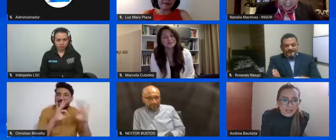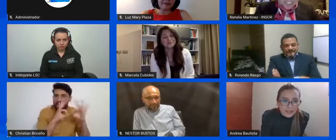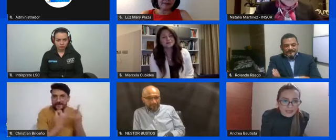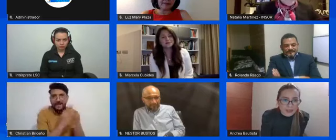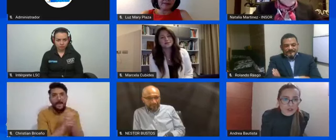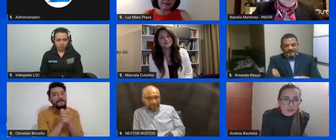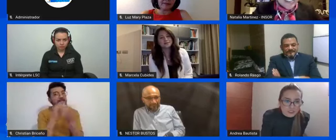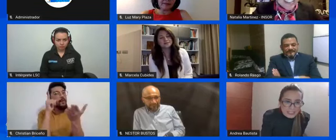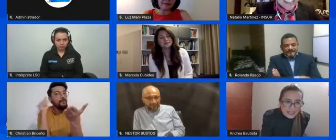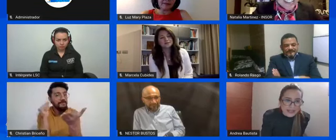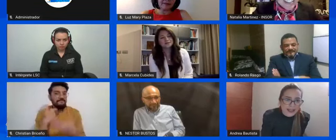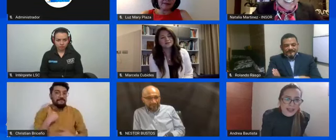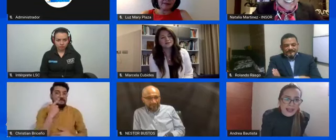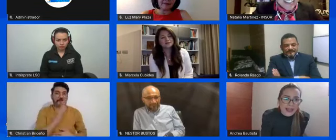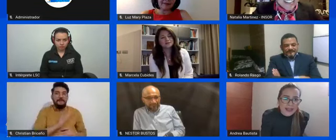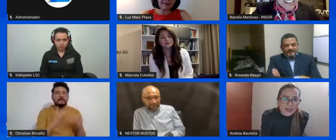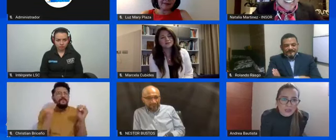era niño,